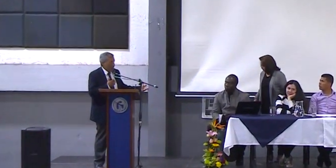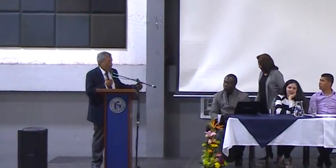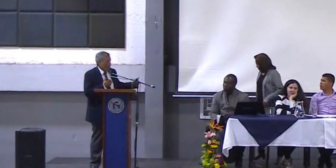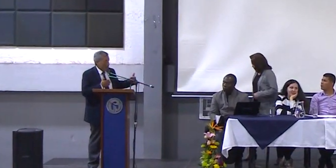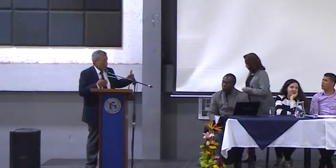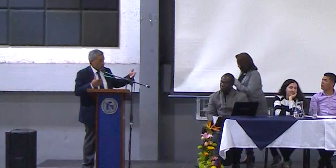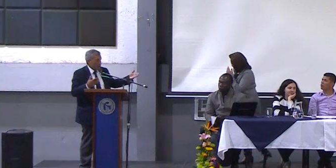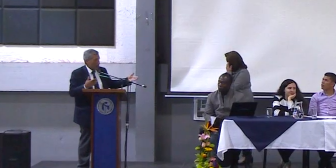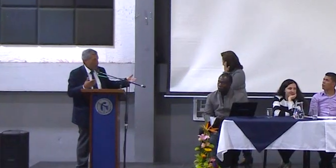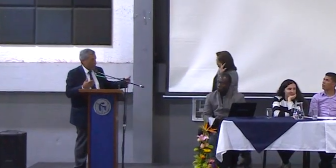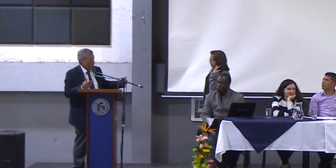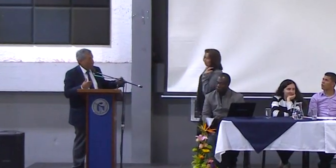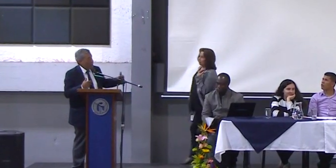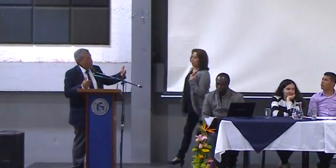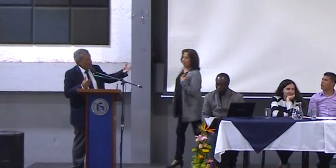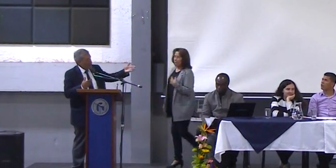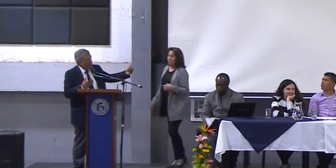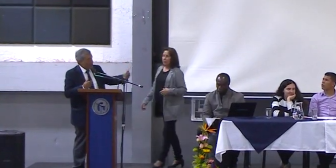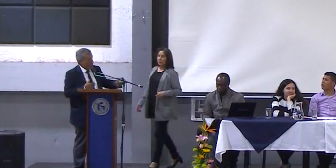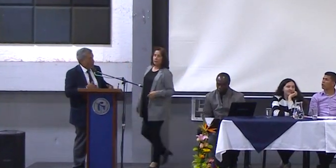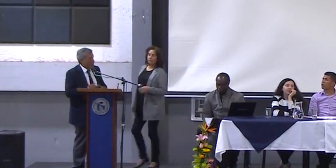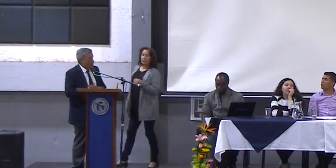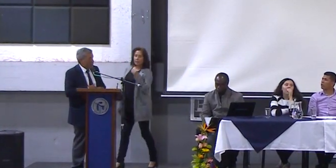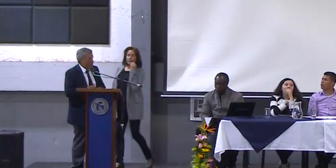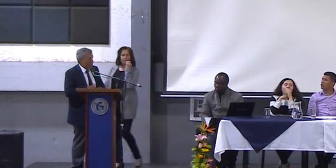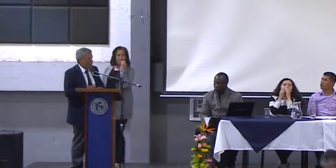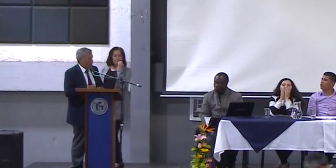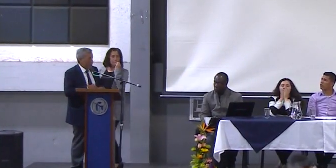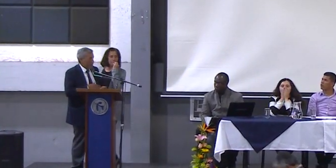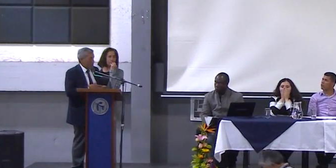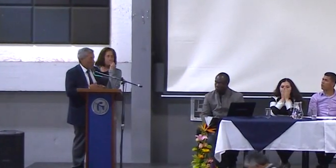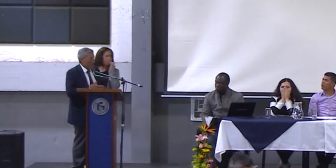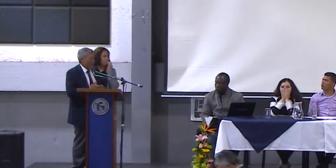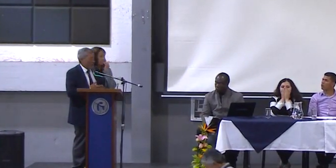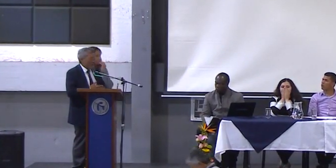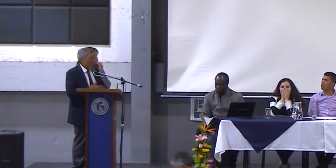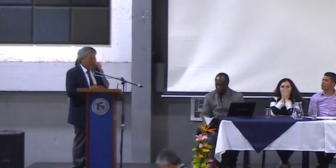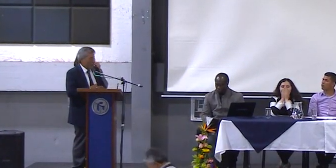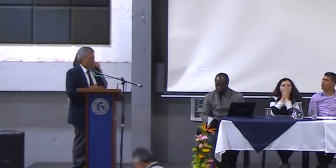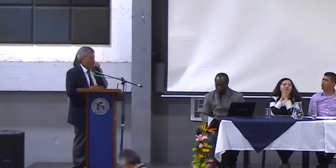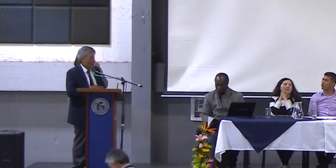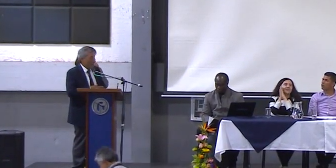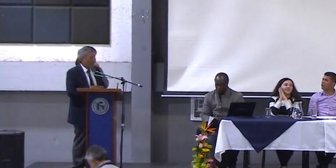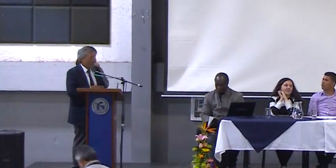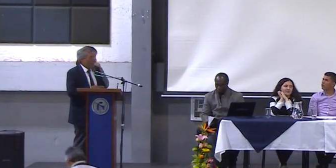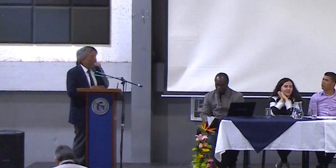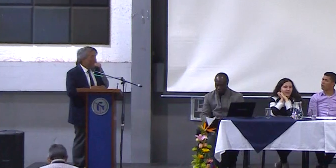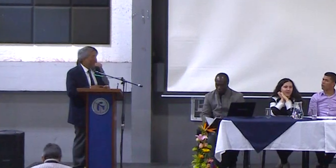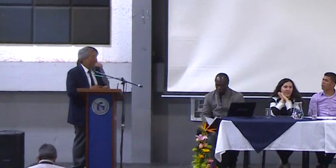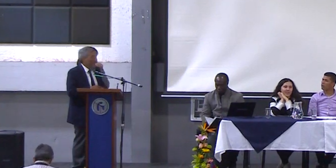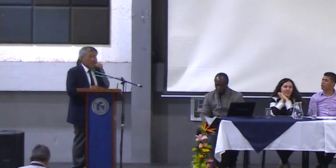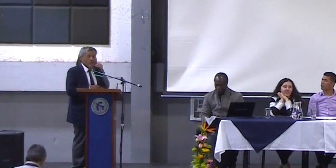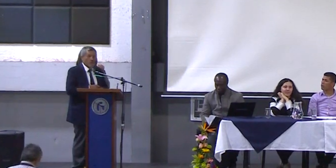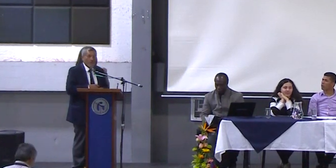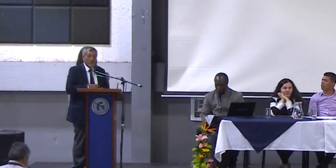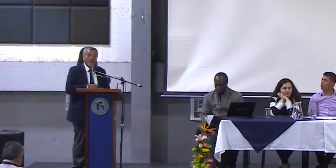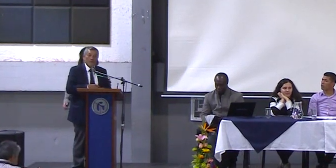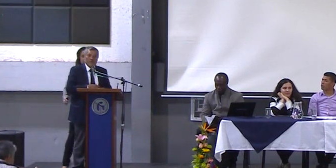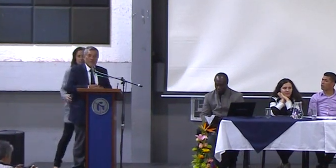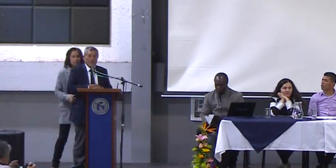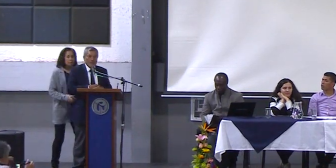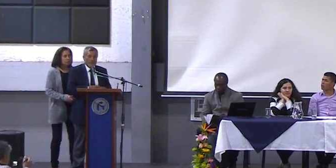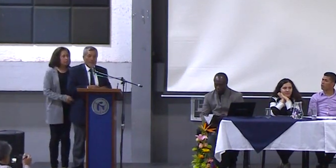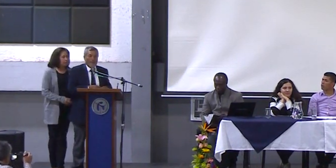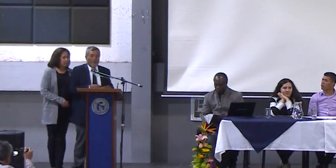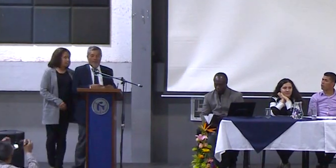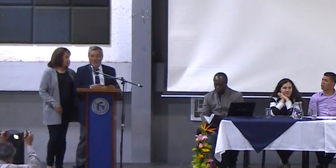miguelángel que sea el coordinador general le rogamos al profesor víctor para que nos acompañen la relatoría la profesora diré